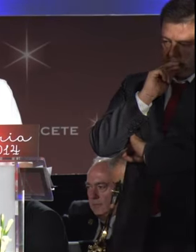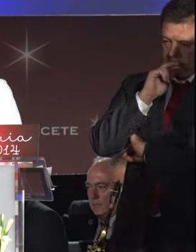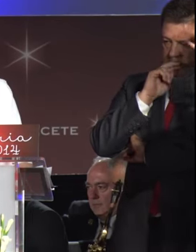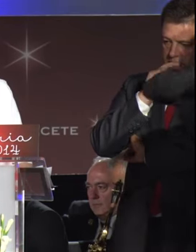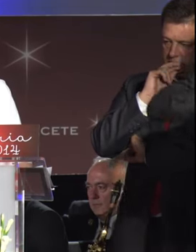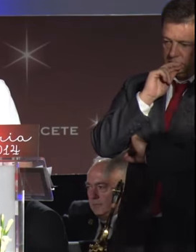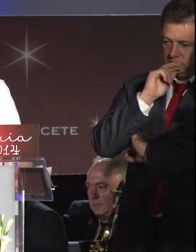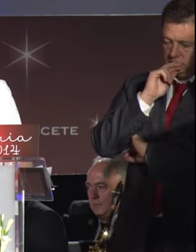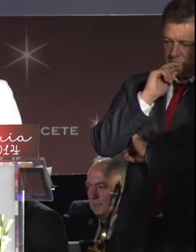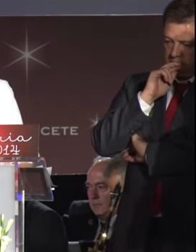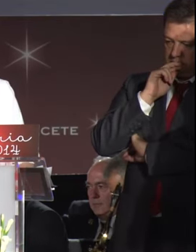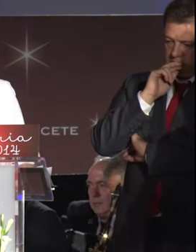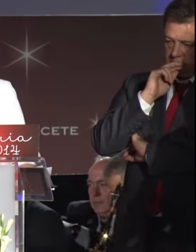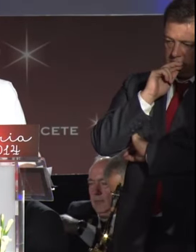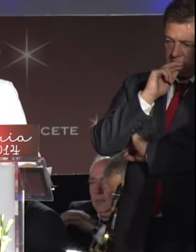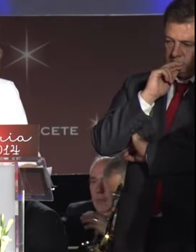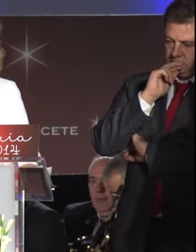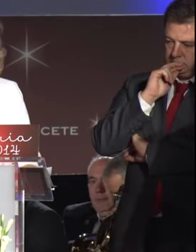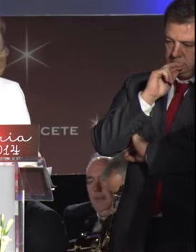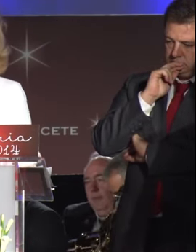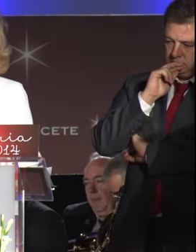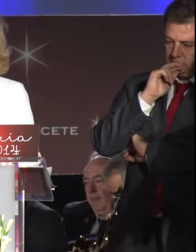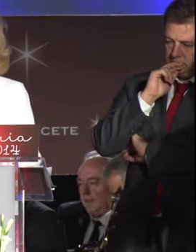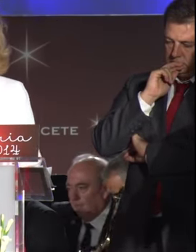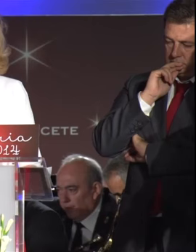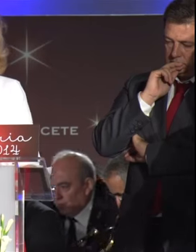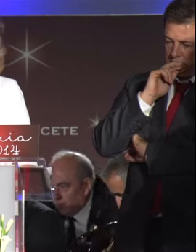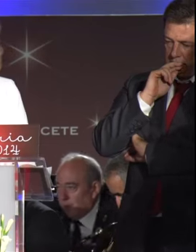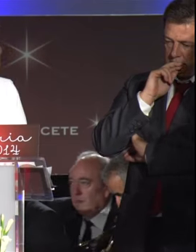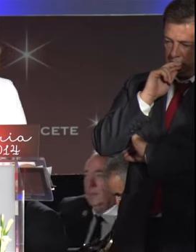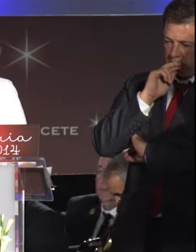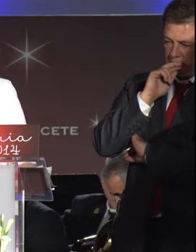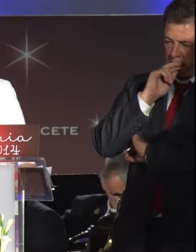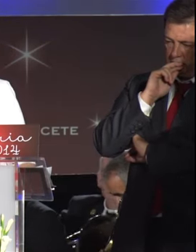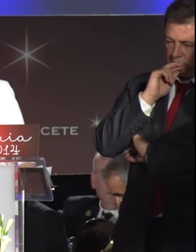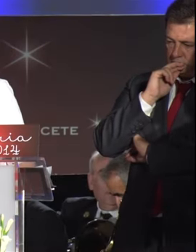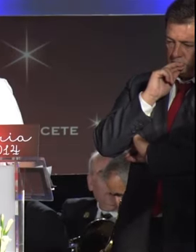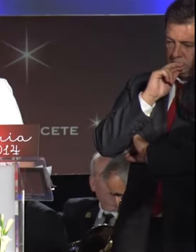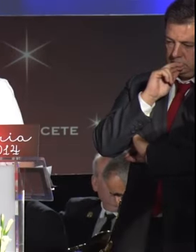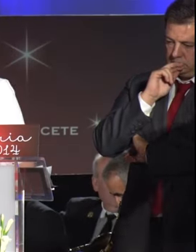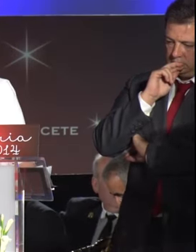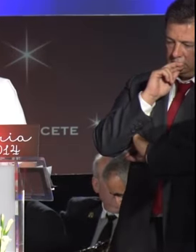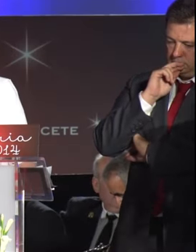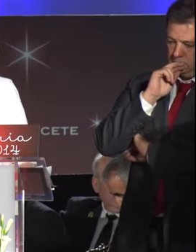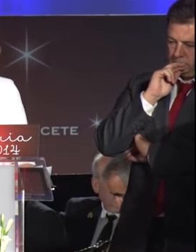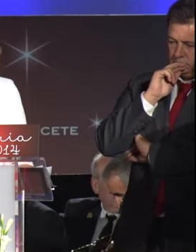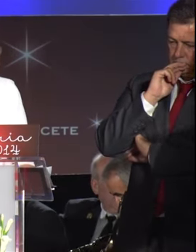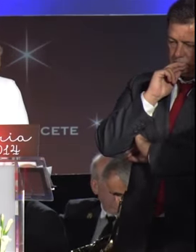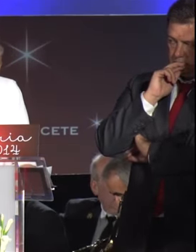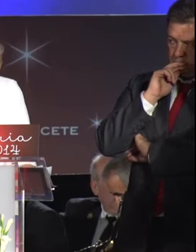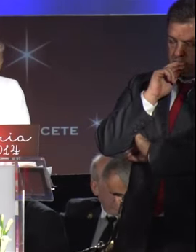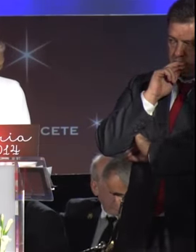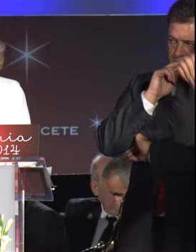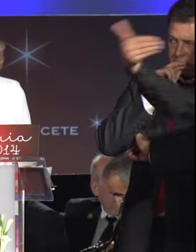anfitriones. Por eso, como he dicho anteriormente, quien viene, repite. Y aquí se ha dicho, es una feria de todos y para todos. Y eso es